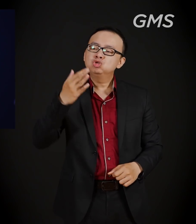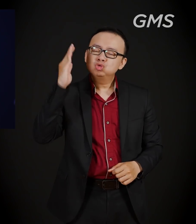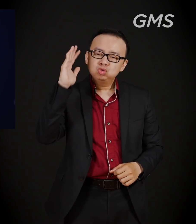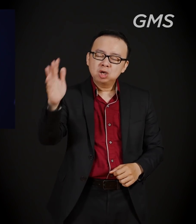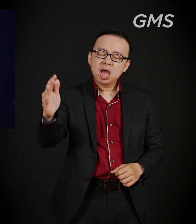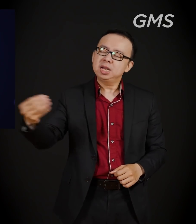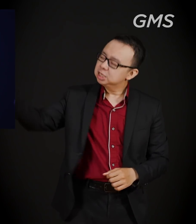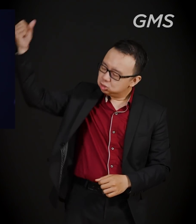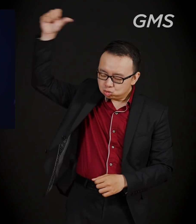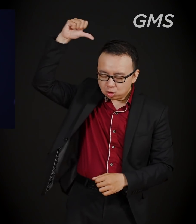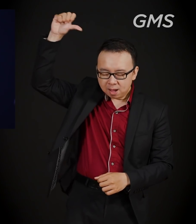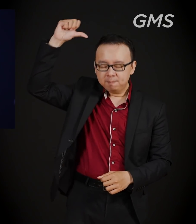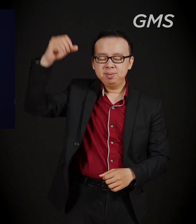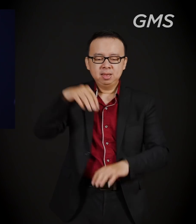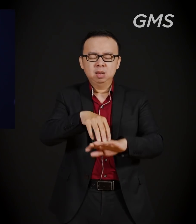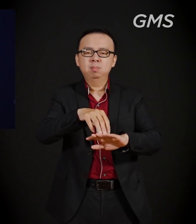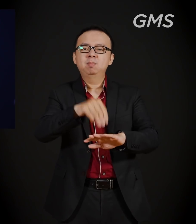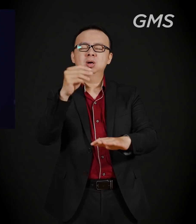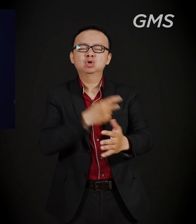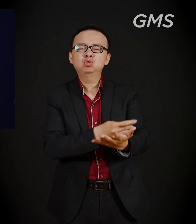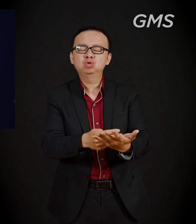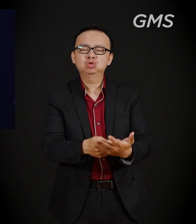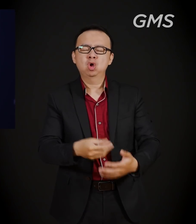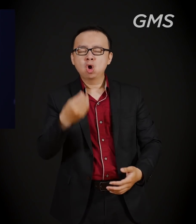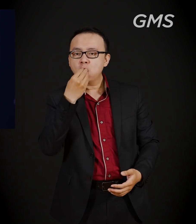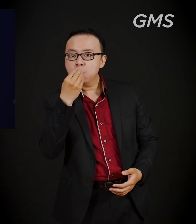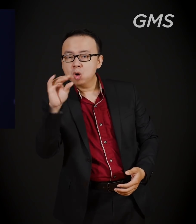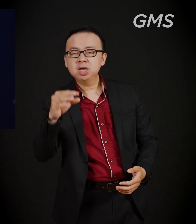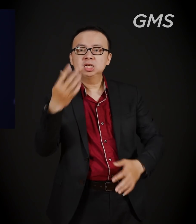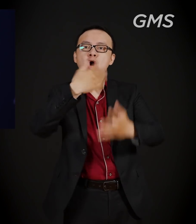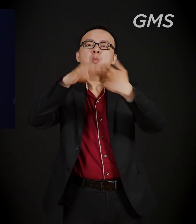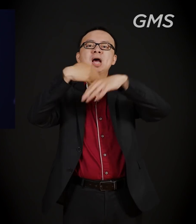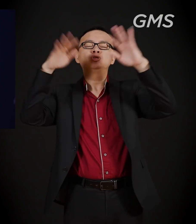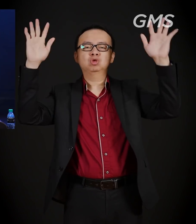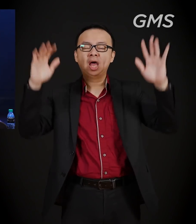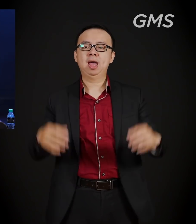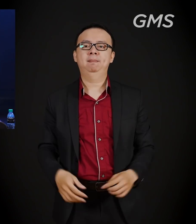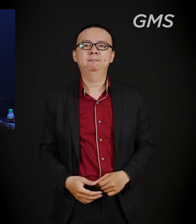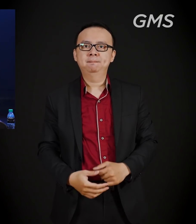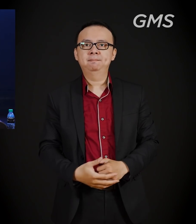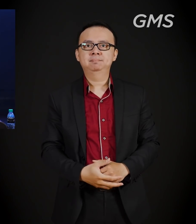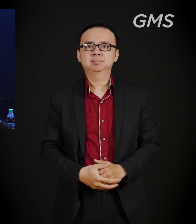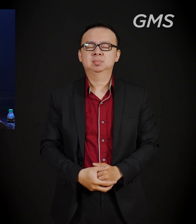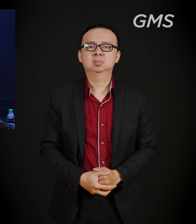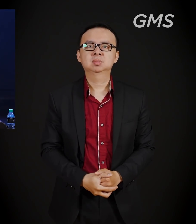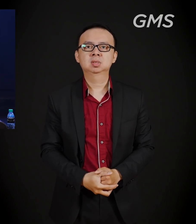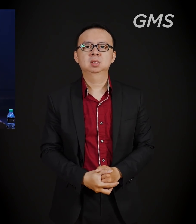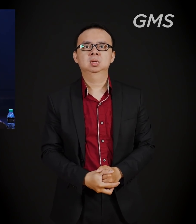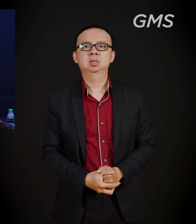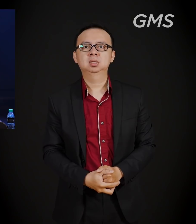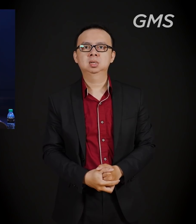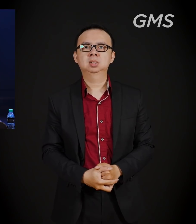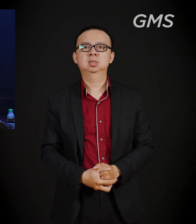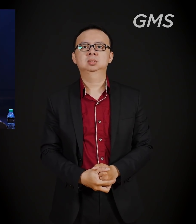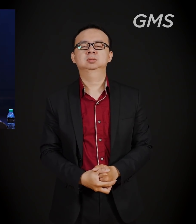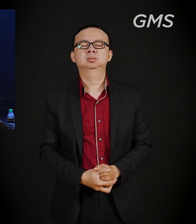Tuhan? Biar Roh Kudus berbicara buat kita. Biar Roh Kudus mengambil alih dalam kehidupan kita. Untuk memberi tuntunannya. Yang gak percaya